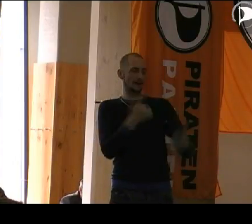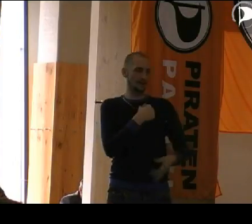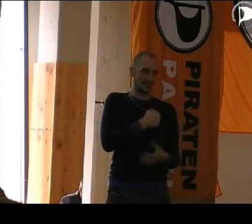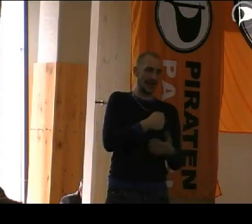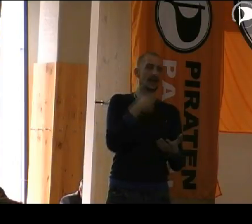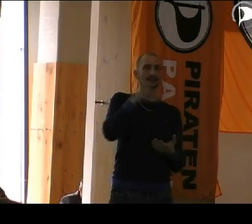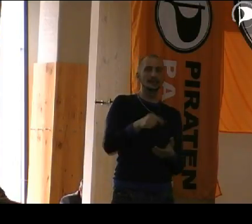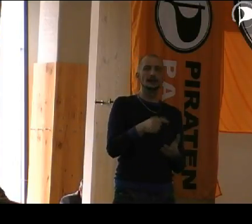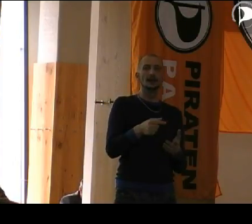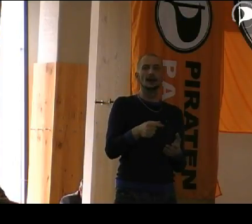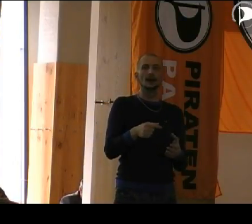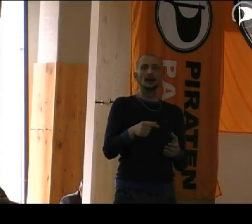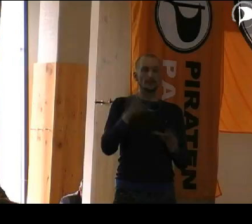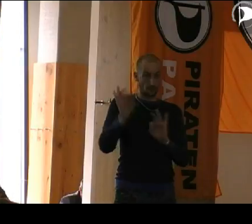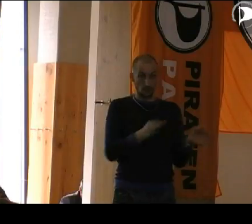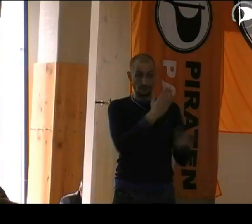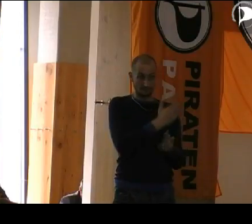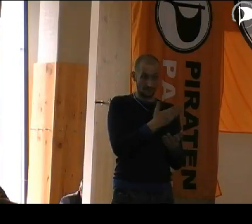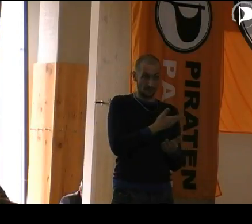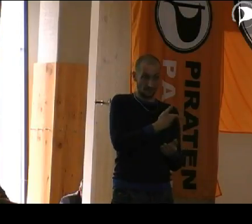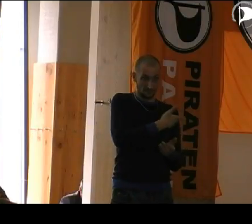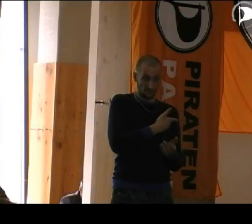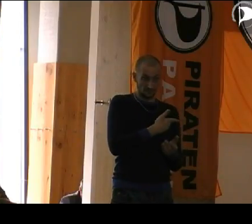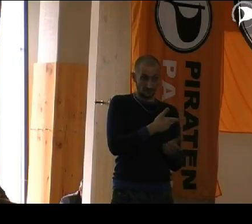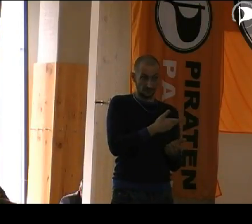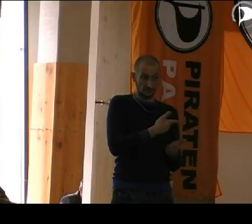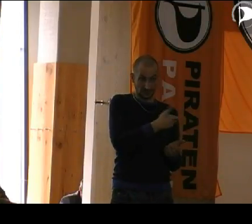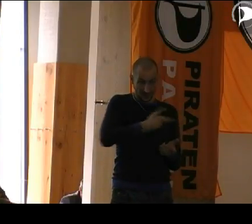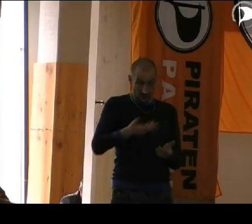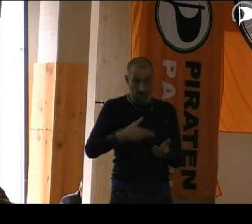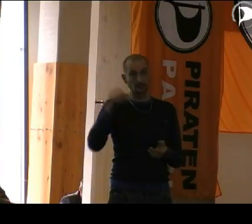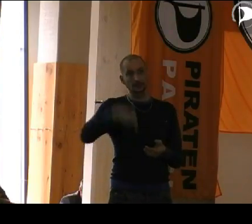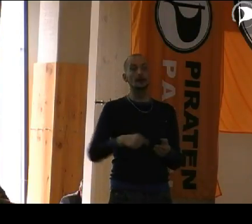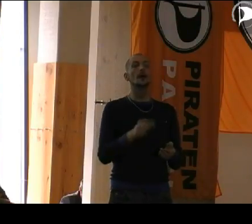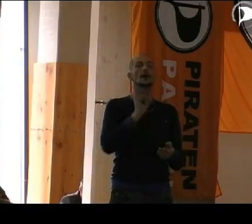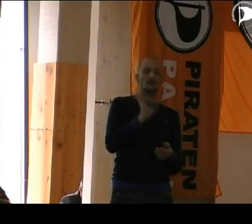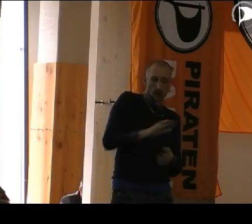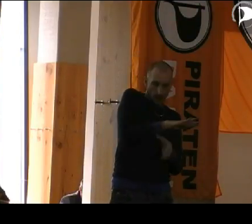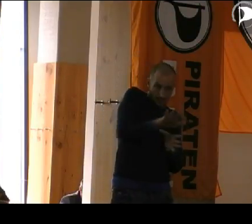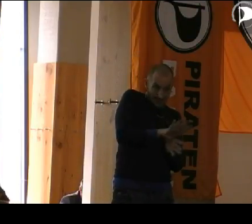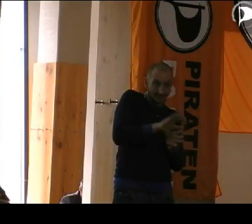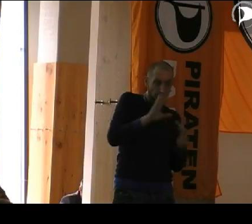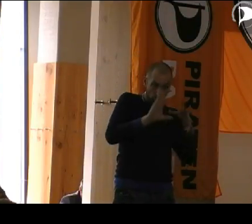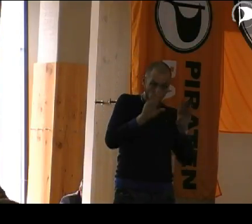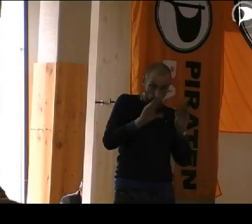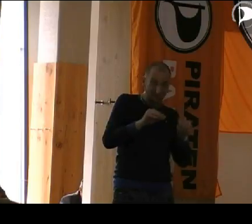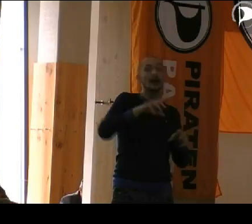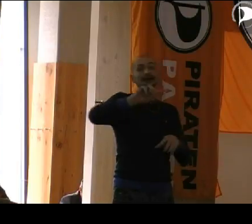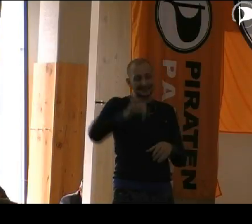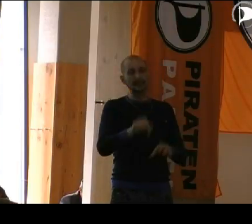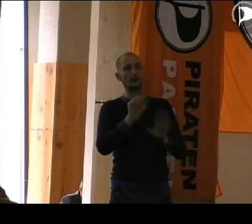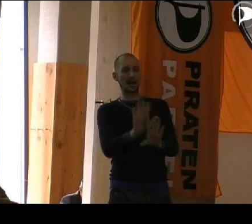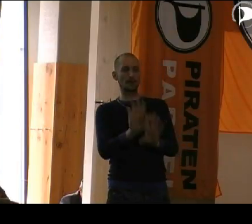laut verteilt und es war feucht wer wollte dass die gesamten 100 prozent wie nahezu stehen auf dem land gehören oder auch weiter auf